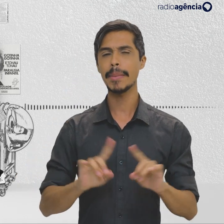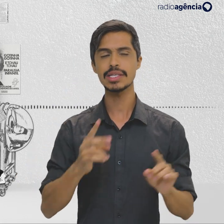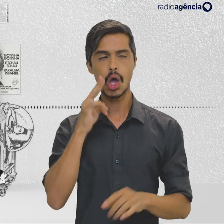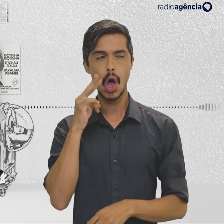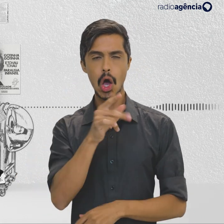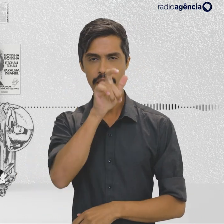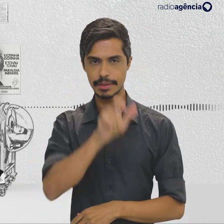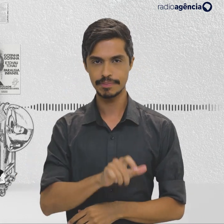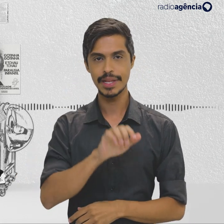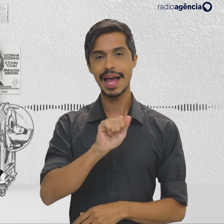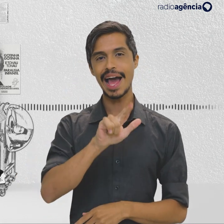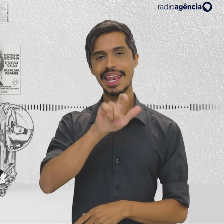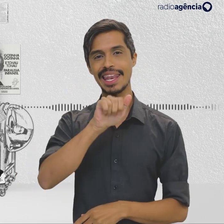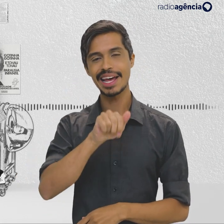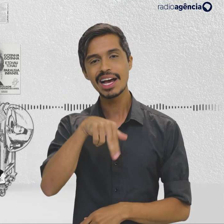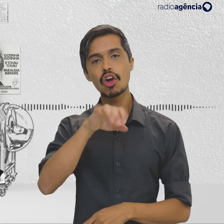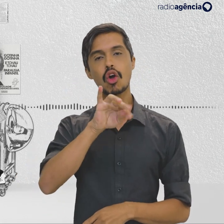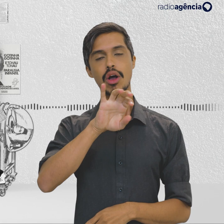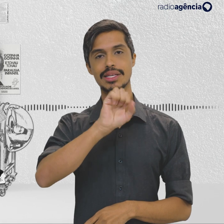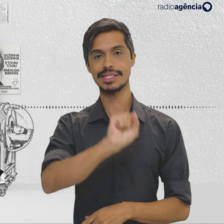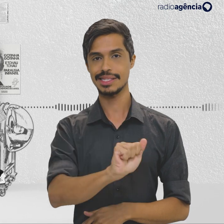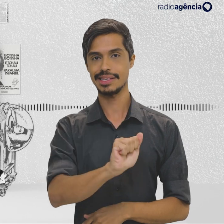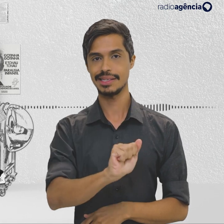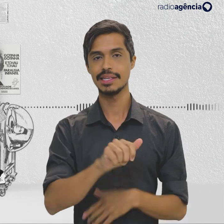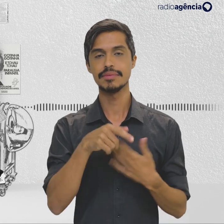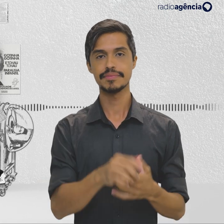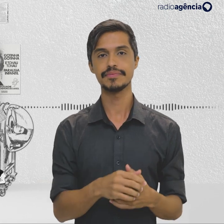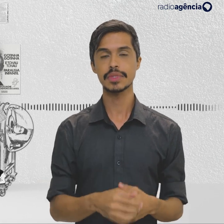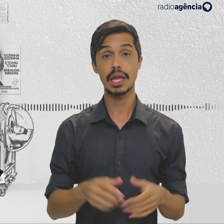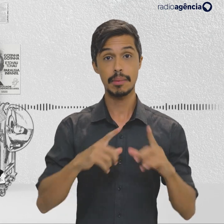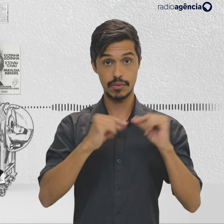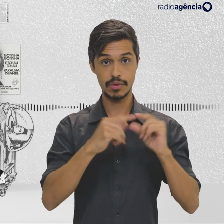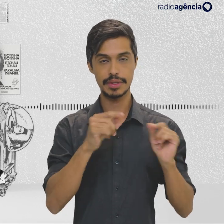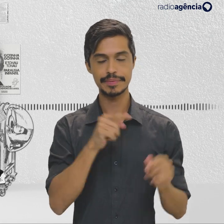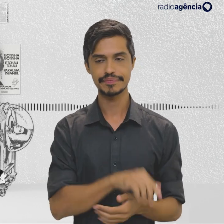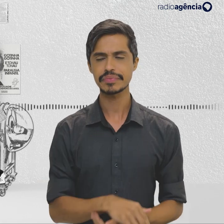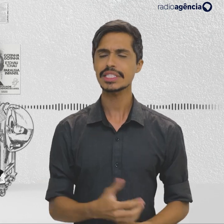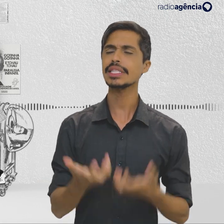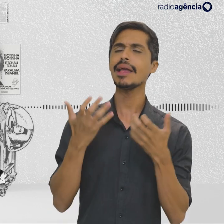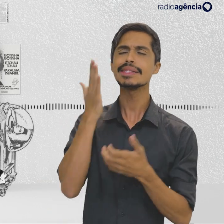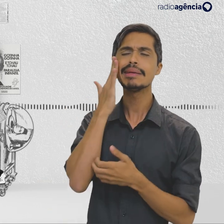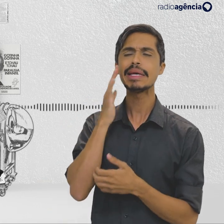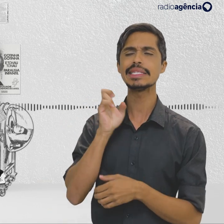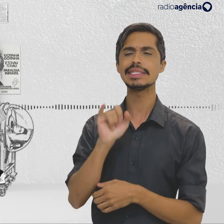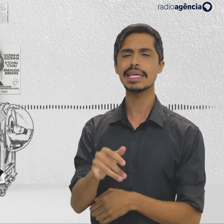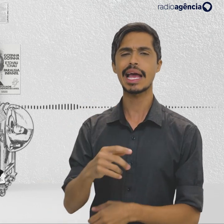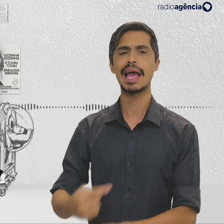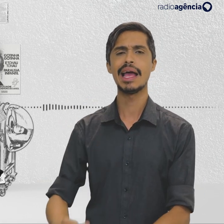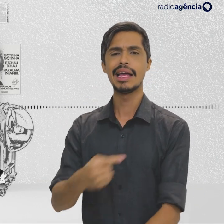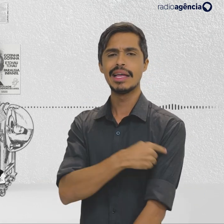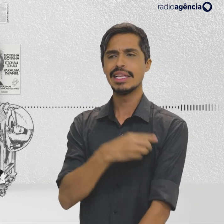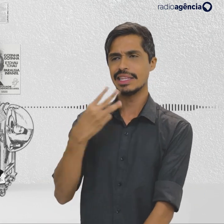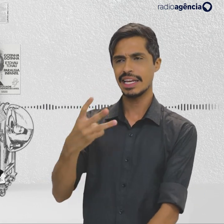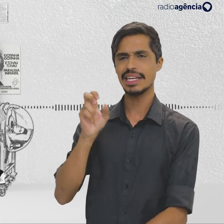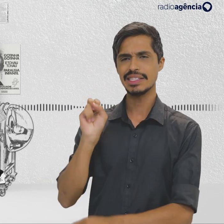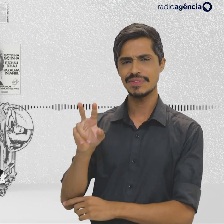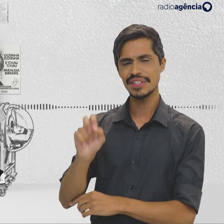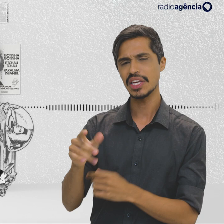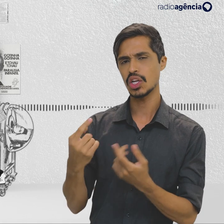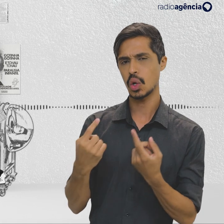olha essa dúvida do Alan Costa um pai do Distrito Federal eu queria saber se a vacina tríplice viral